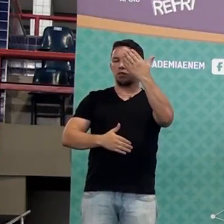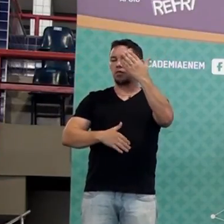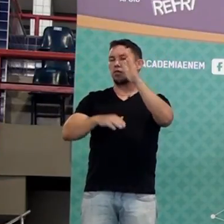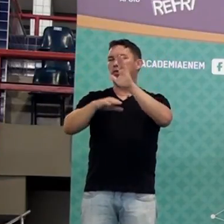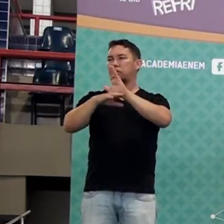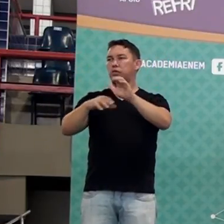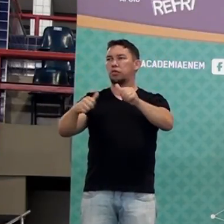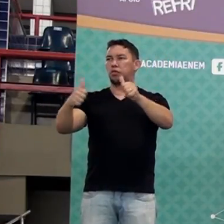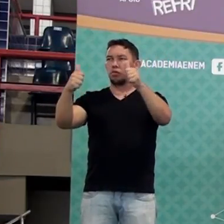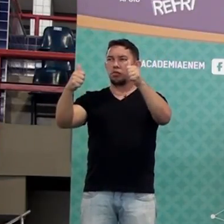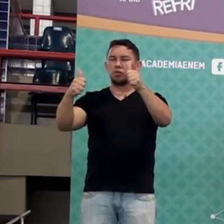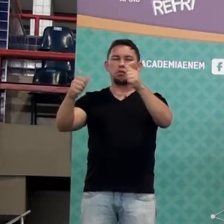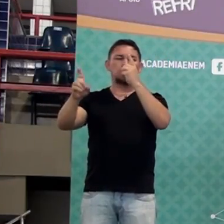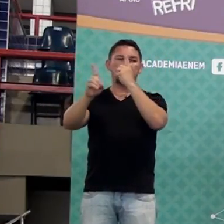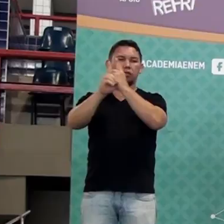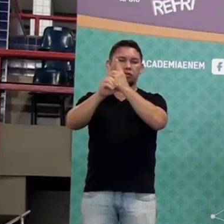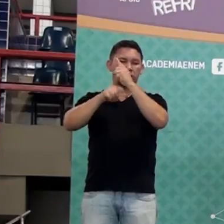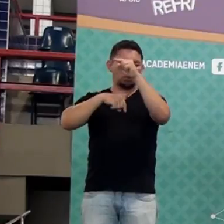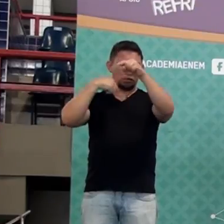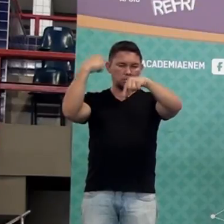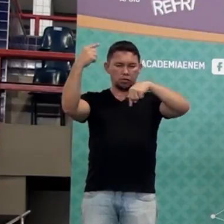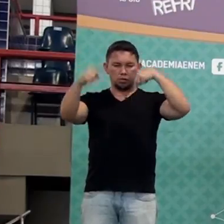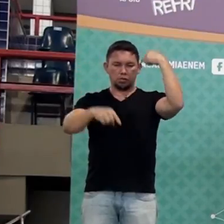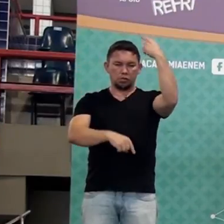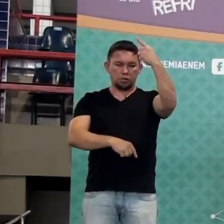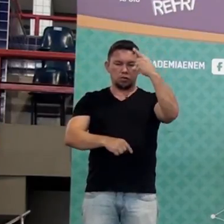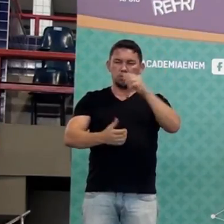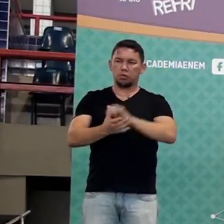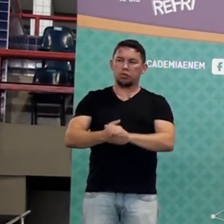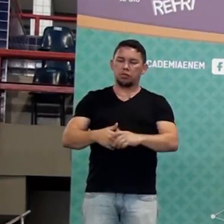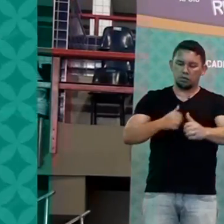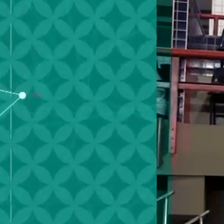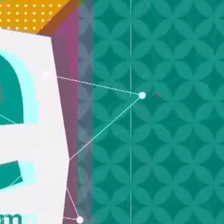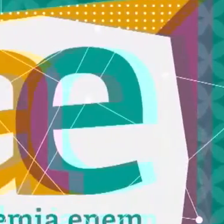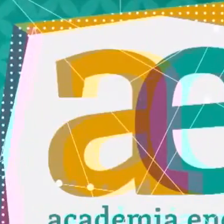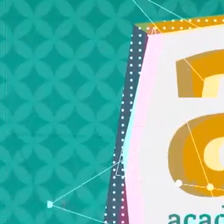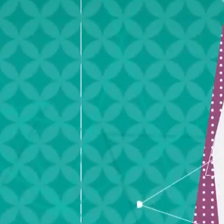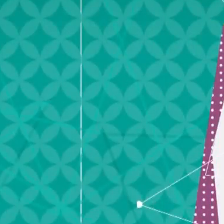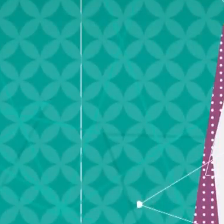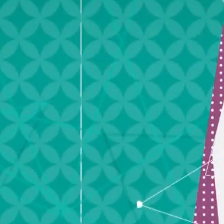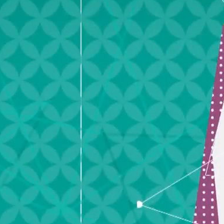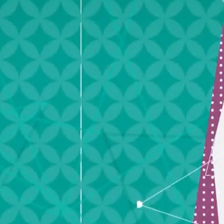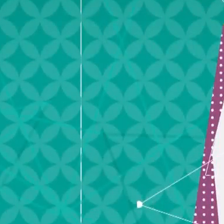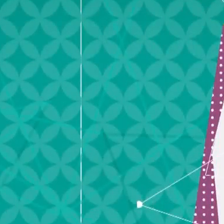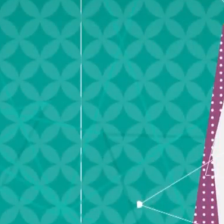E a gente se encontra aí em outro momento. Grande abraço para vocês.